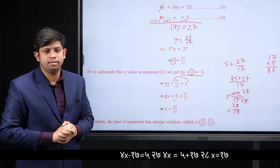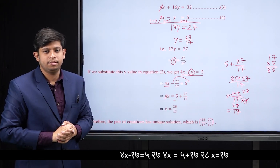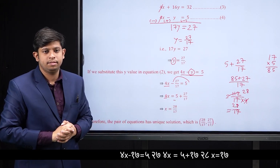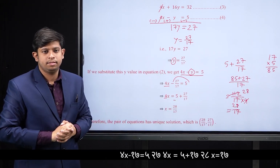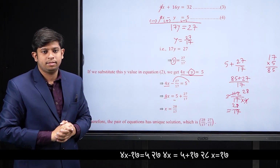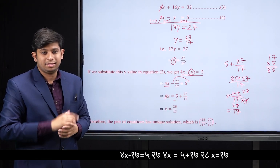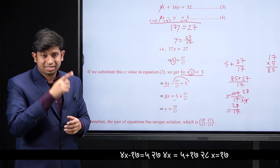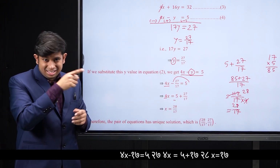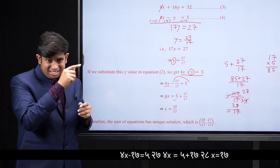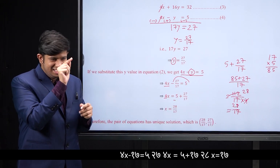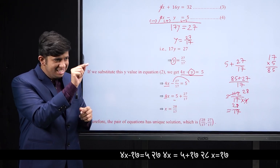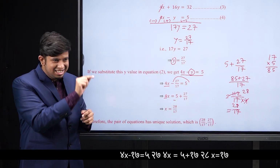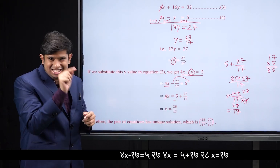28x बरोबर 17.